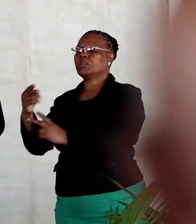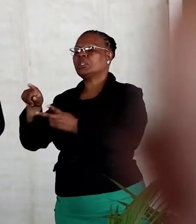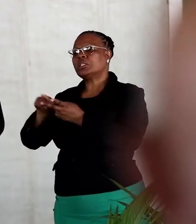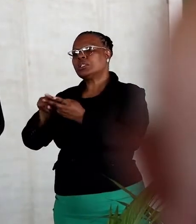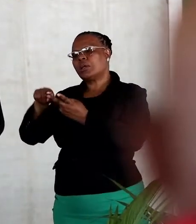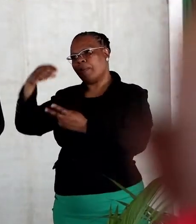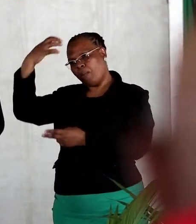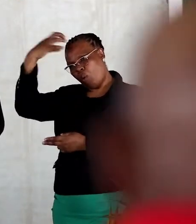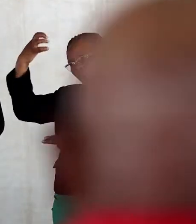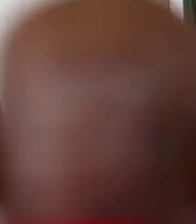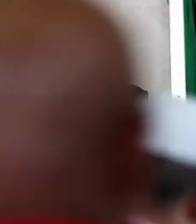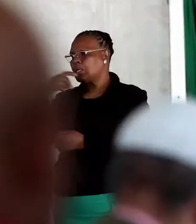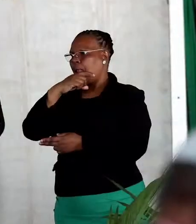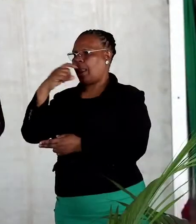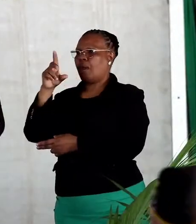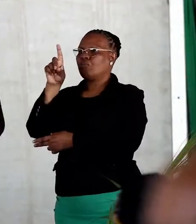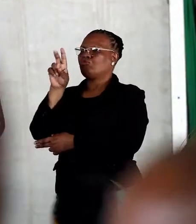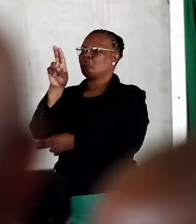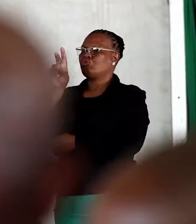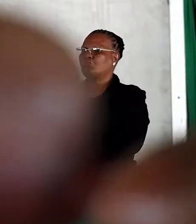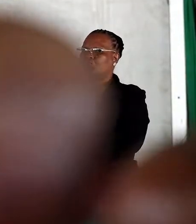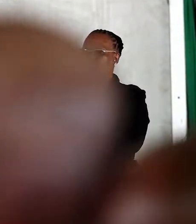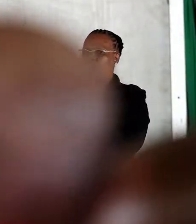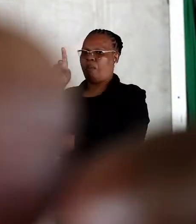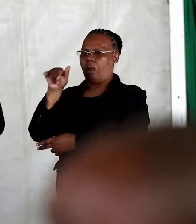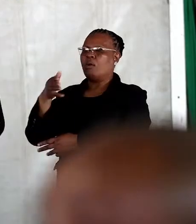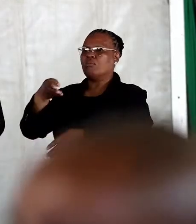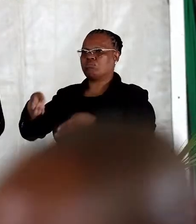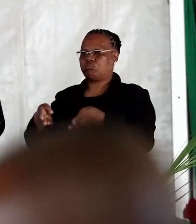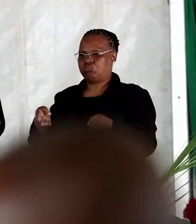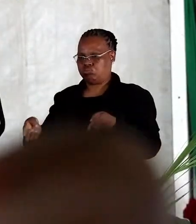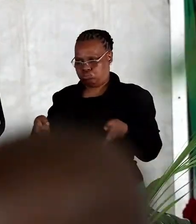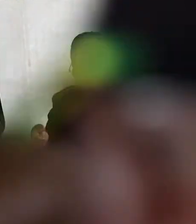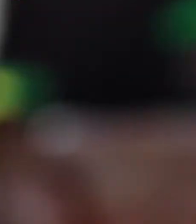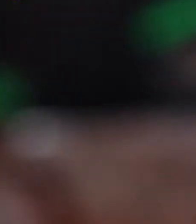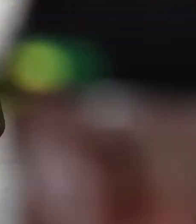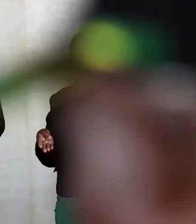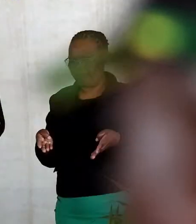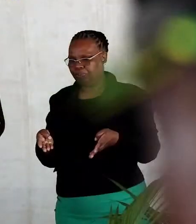nonkosi uDudumayo balapha phakathi kwethu eziba sisamkela